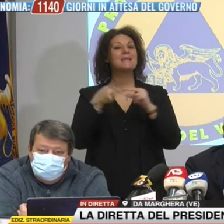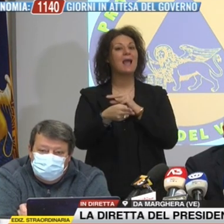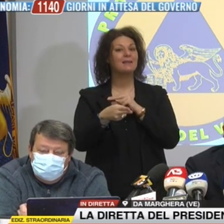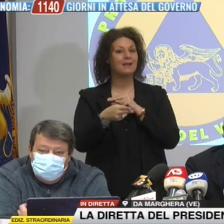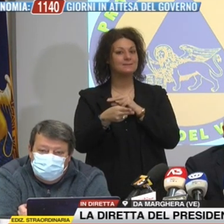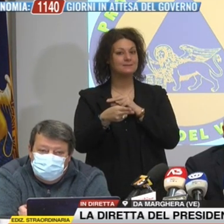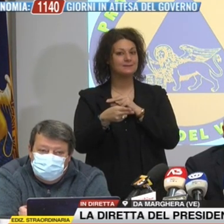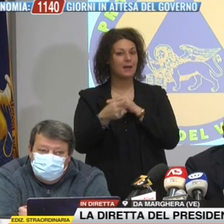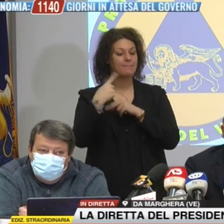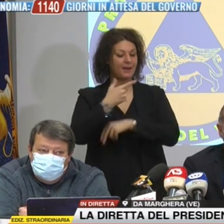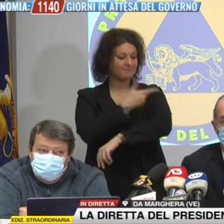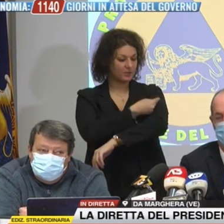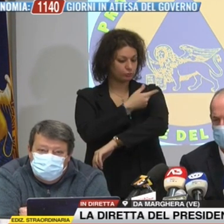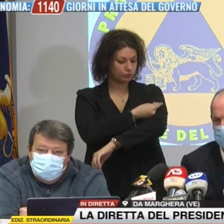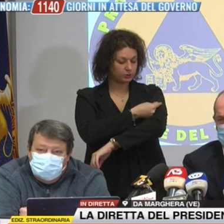parlano di una